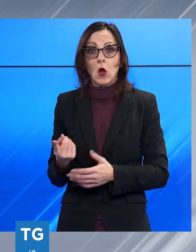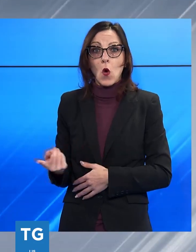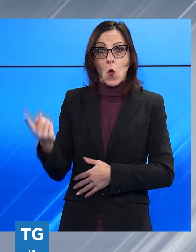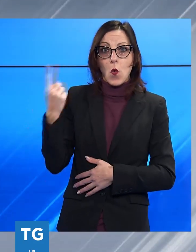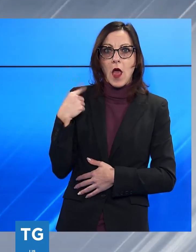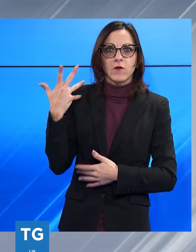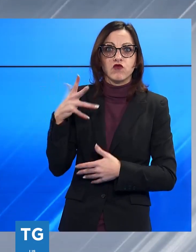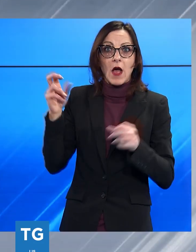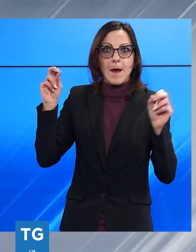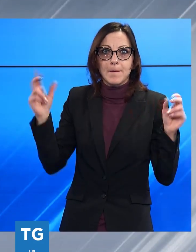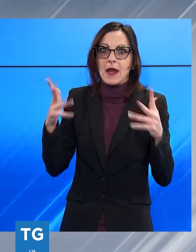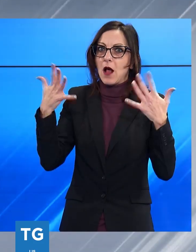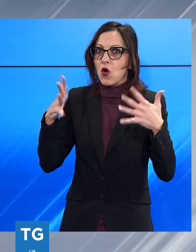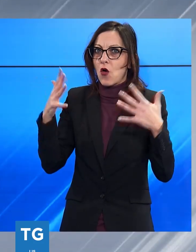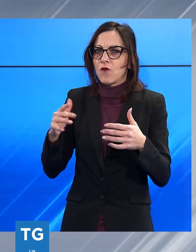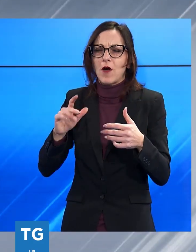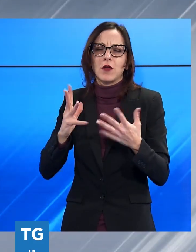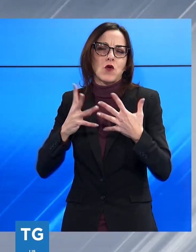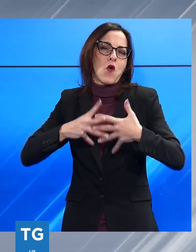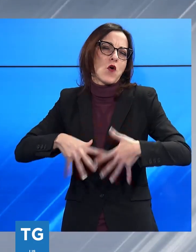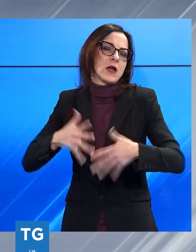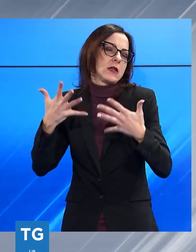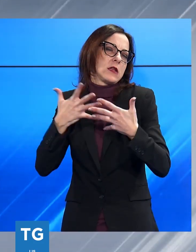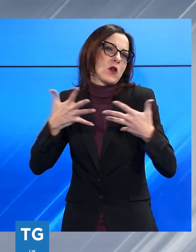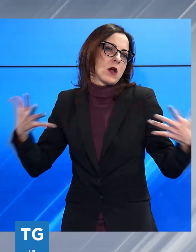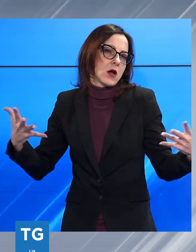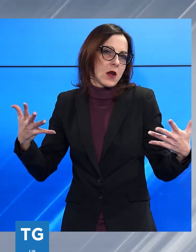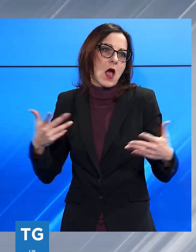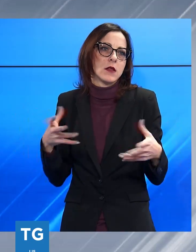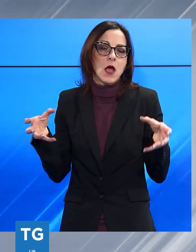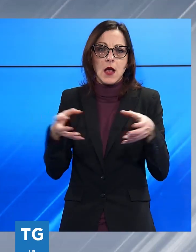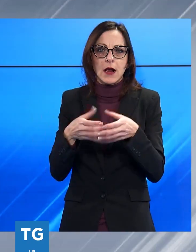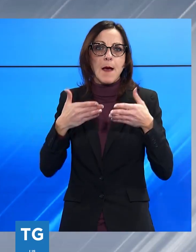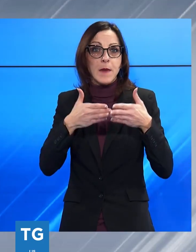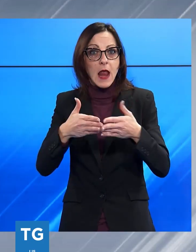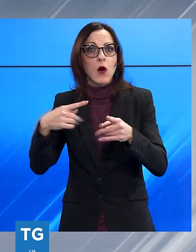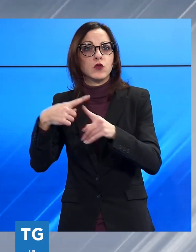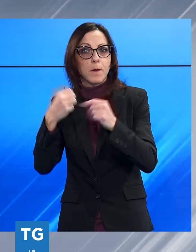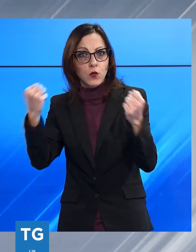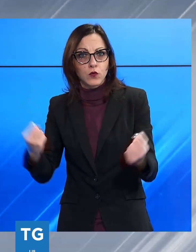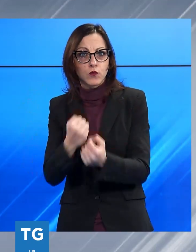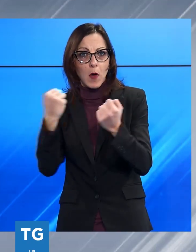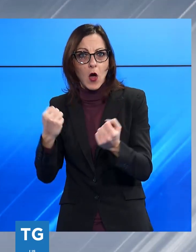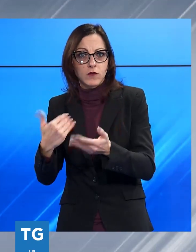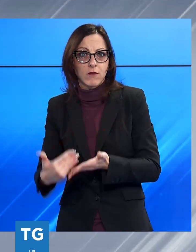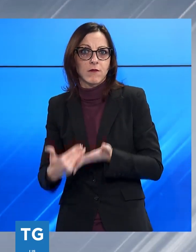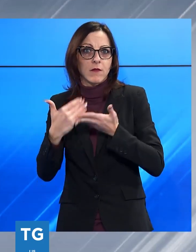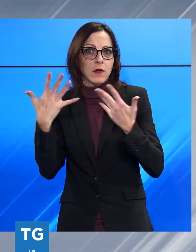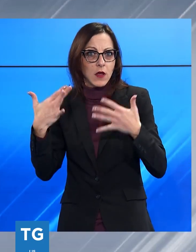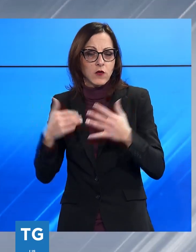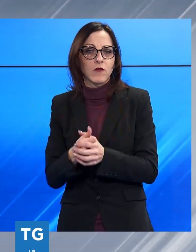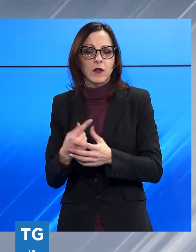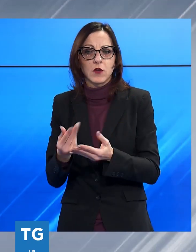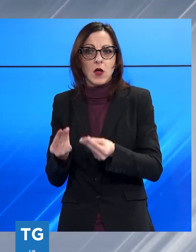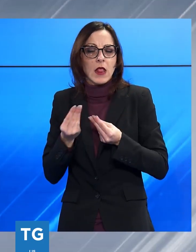un miracolo da parte di tutta l'organizzazione sia del Club Nautico che anche degli sponsor che ci hanno seguito dandoci